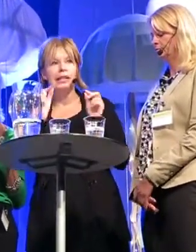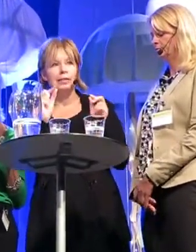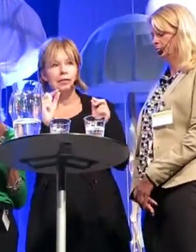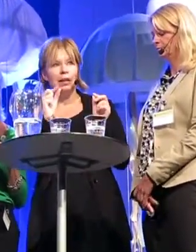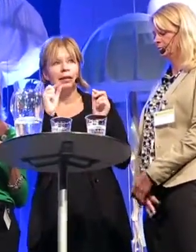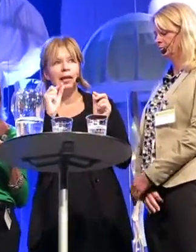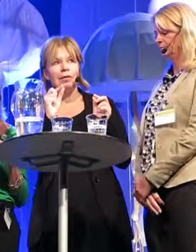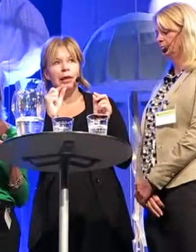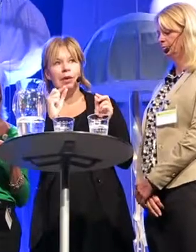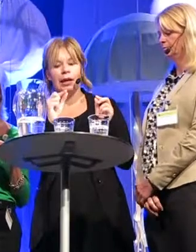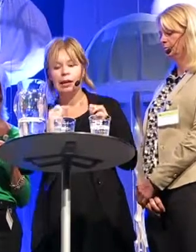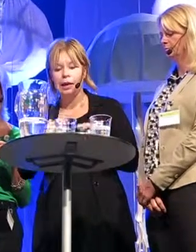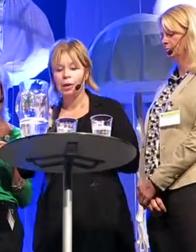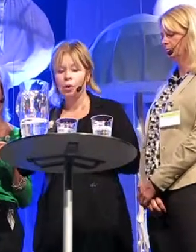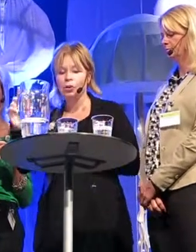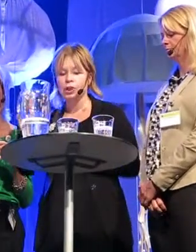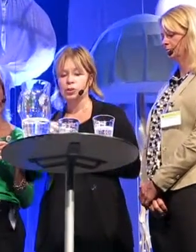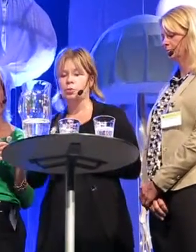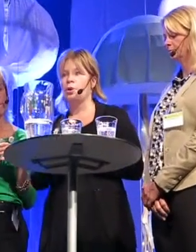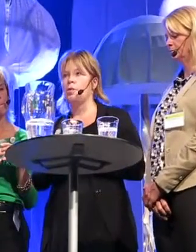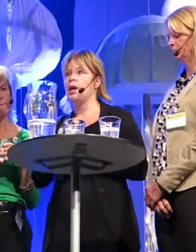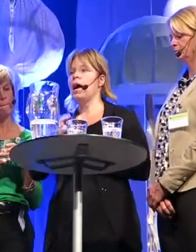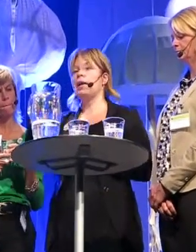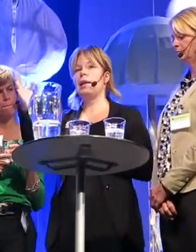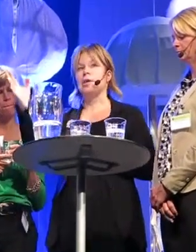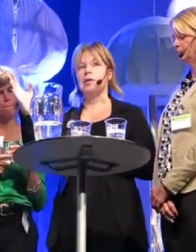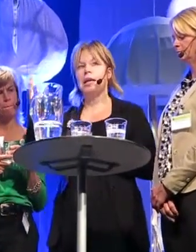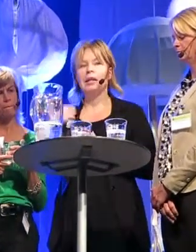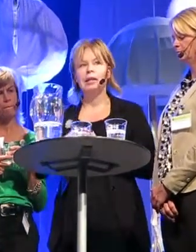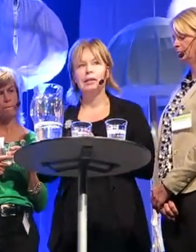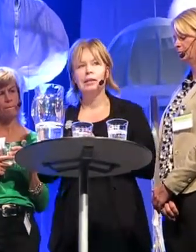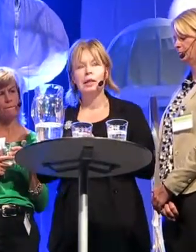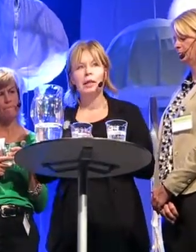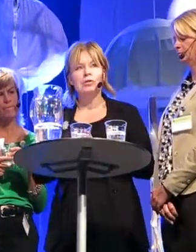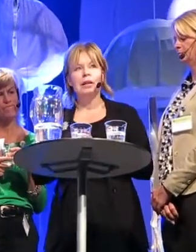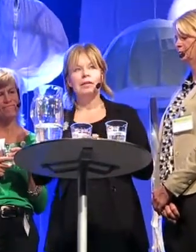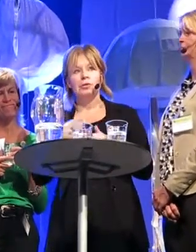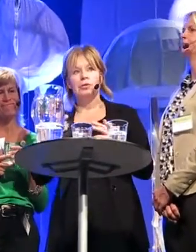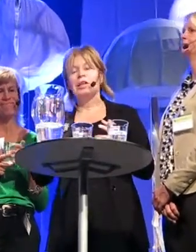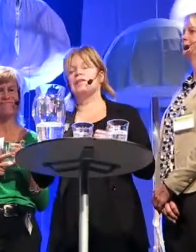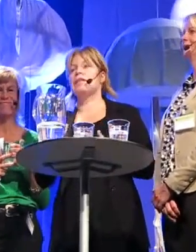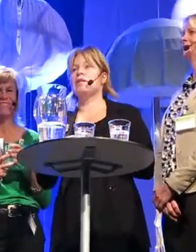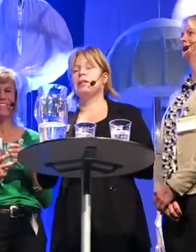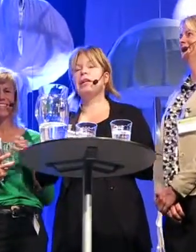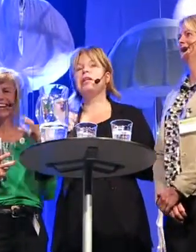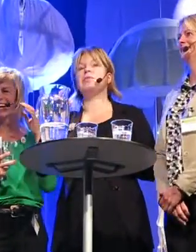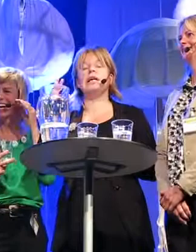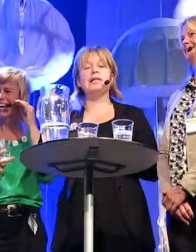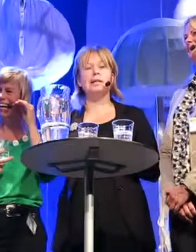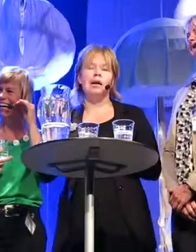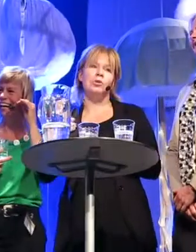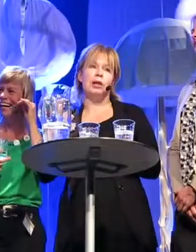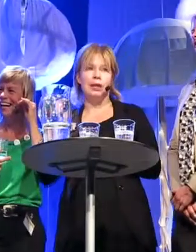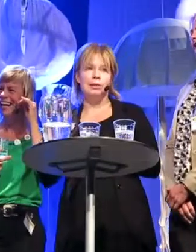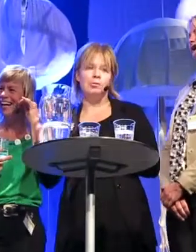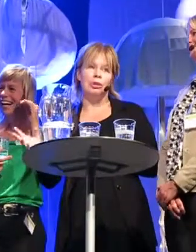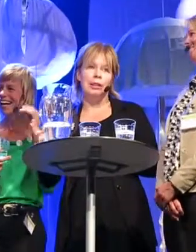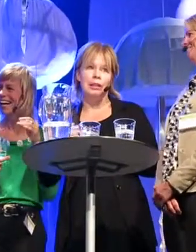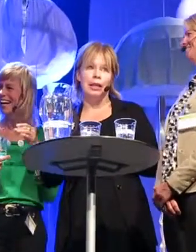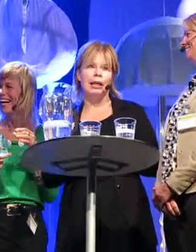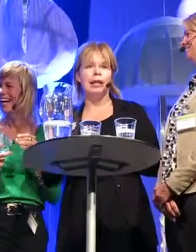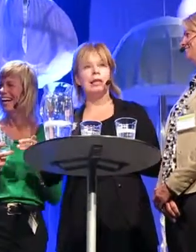gröna. Jätteviktigt, använd era pengar där. Och dessutom, alla de här mejladress. Så att, nu ska jag inte säga det, det är liksom deras namn